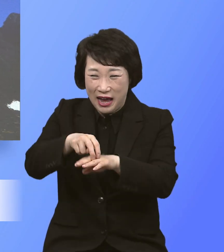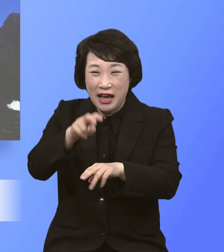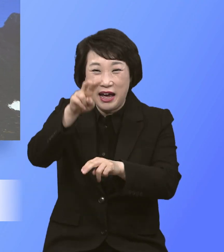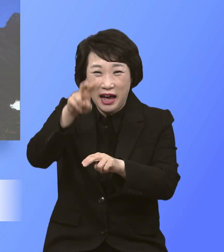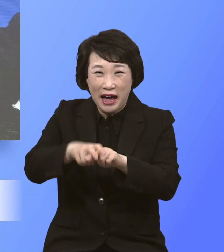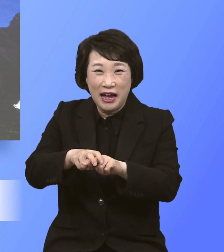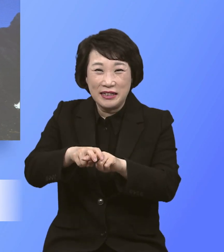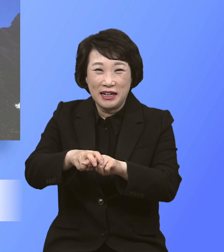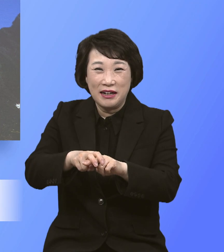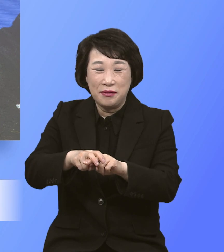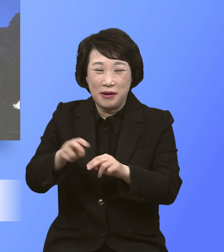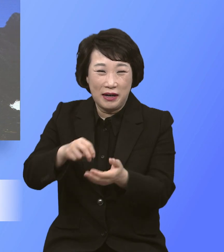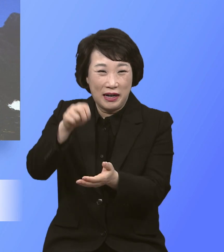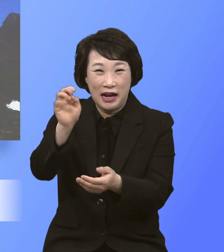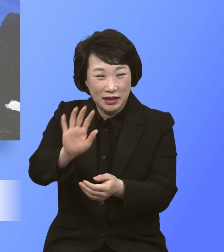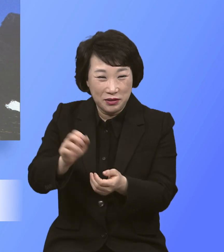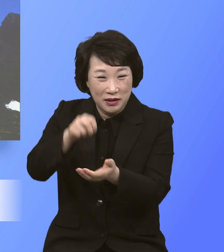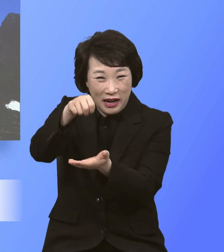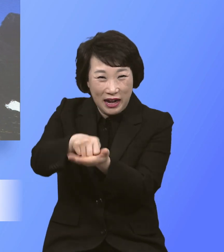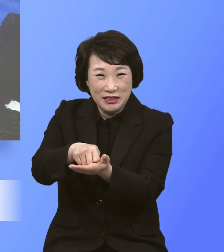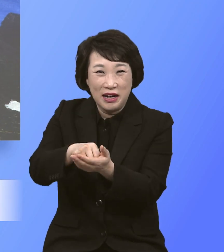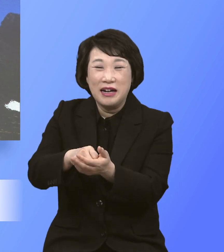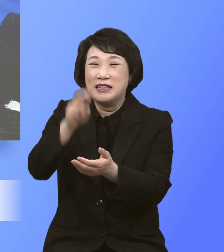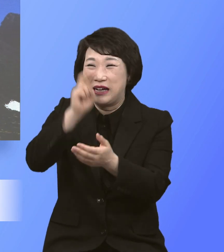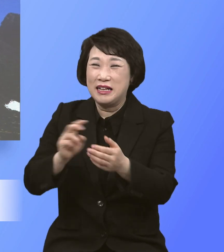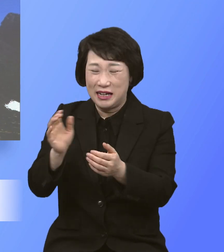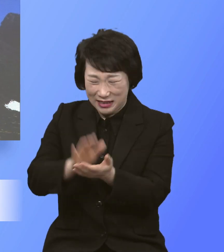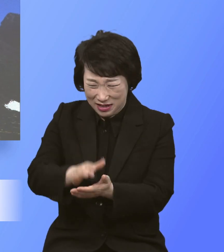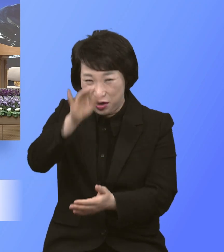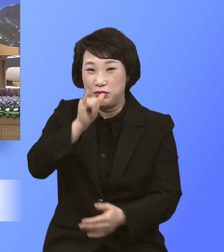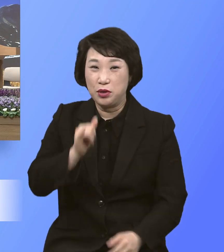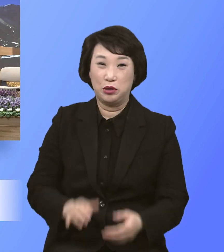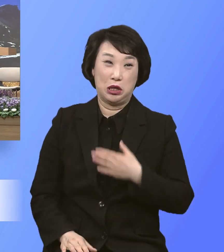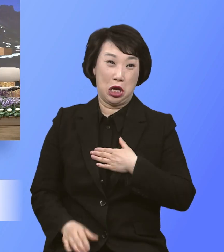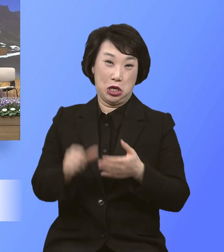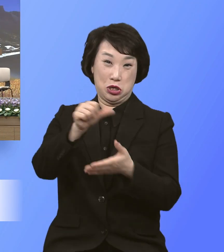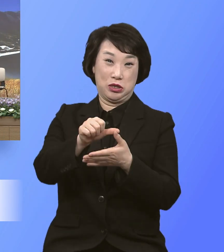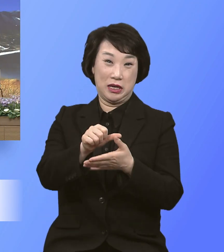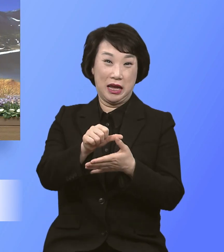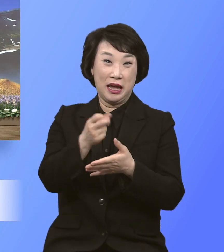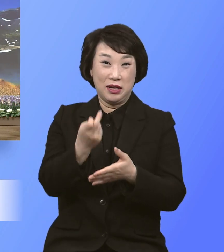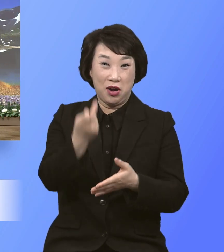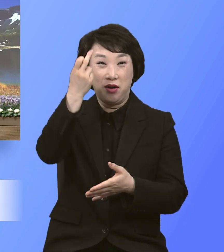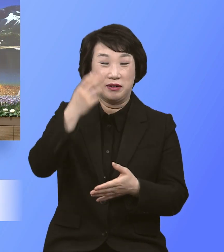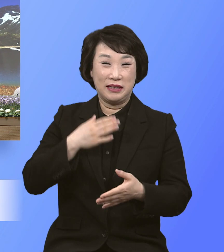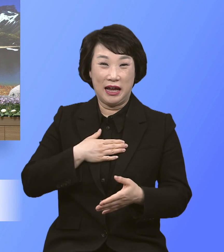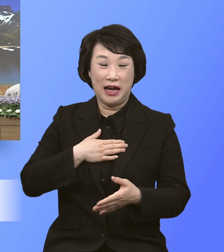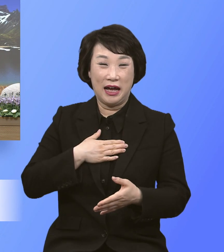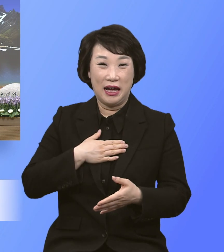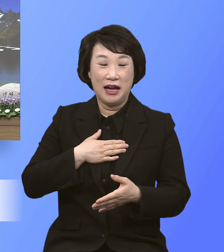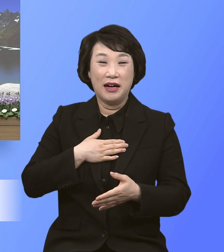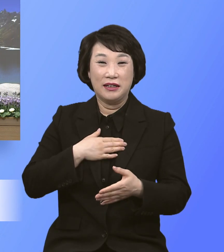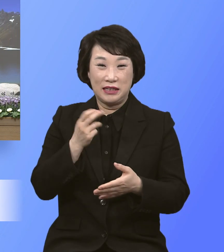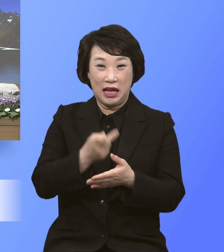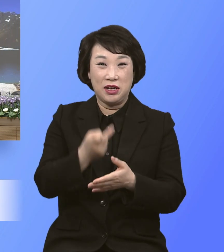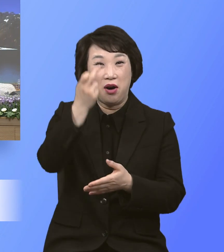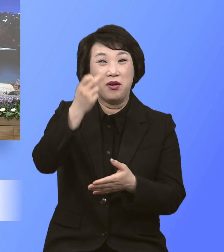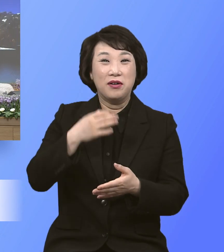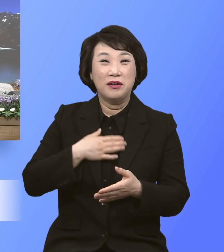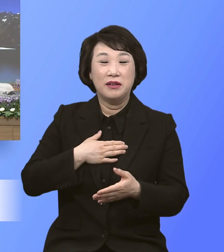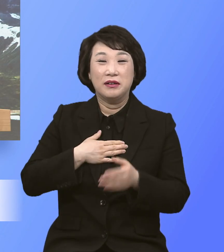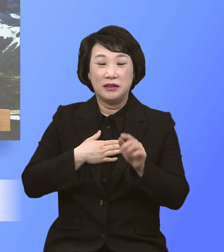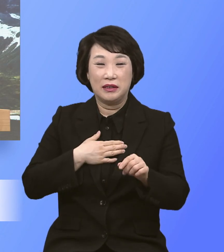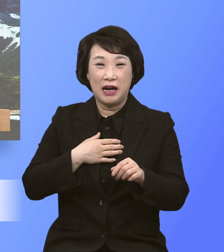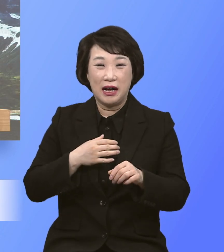우리 큰형님이 찬송 인도자였었는데요. 얼마나 찬송 인도 세게 그렇게 했던지 지금은 키보드가